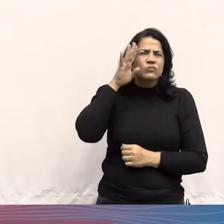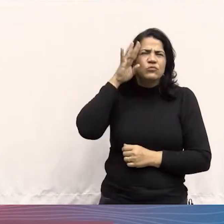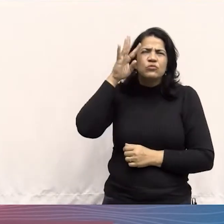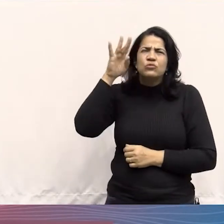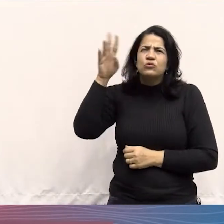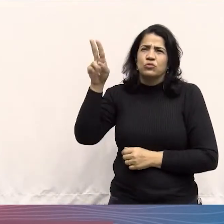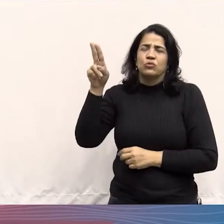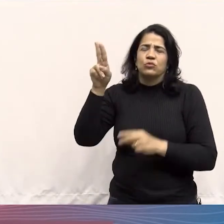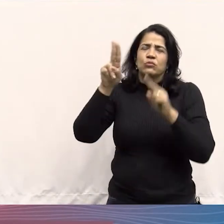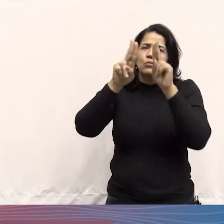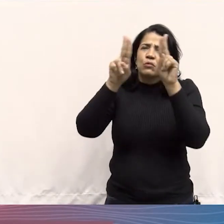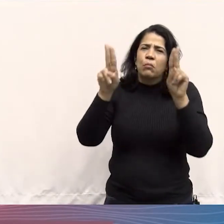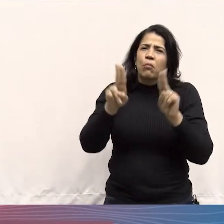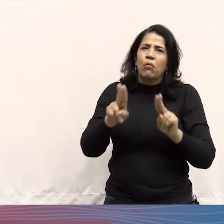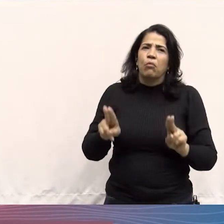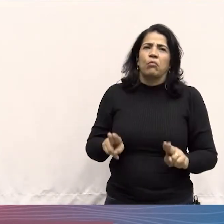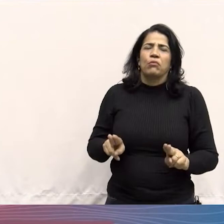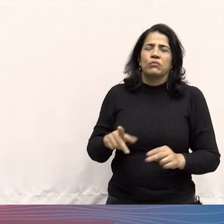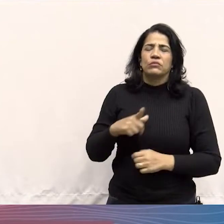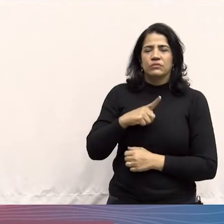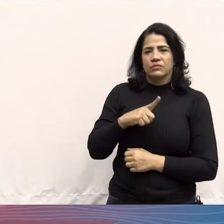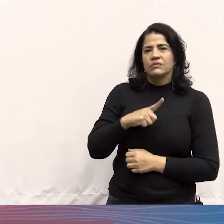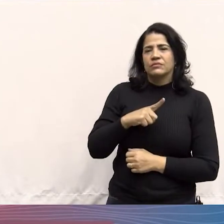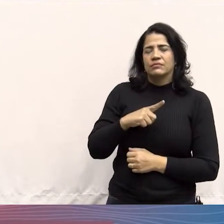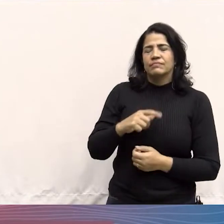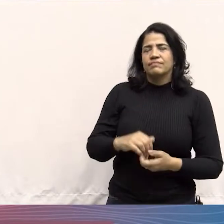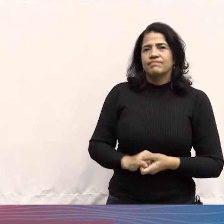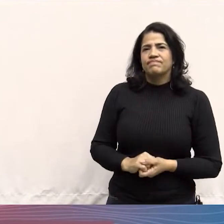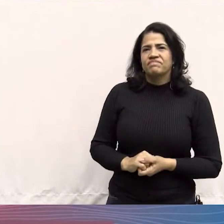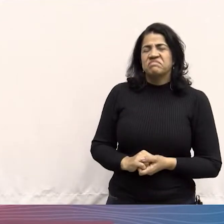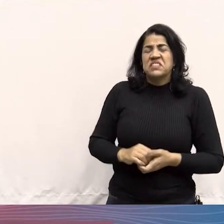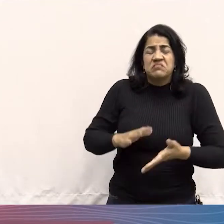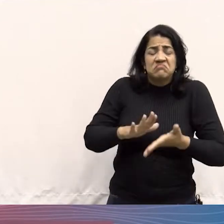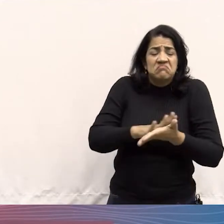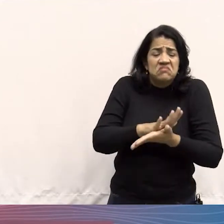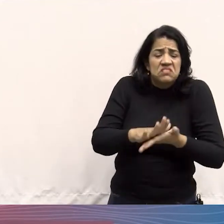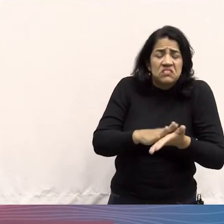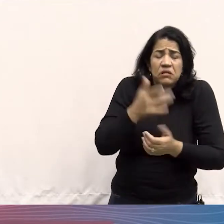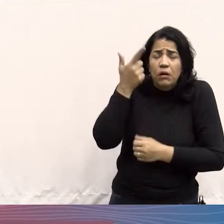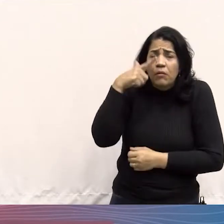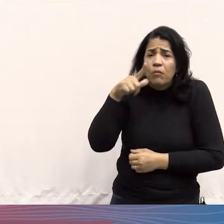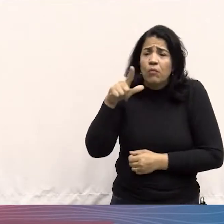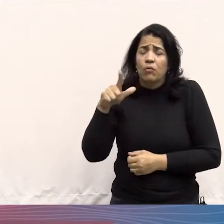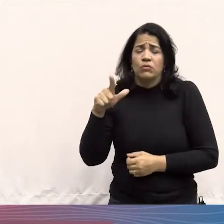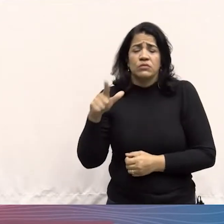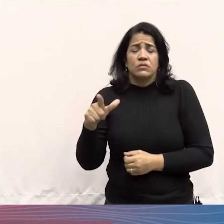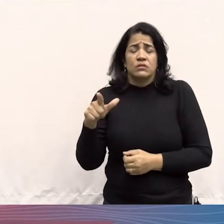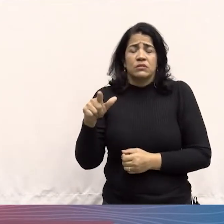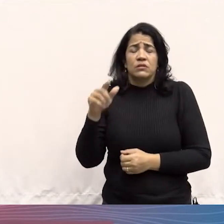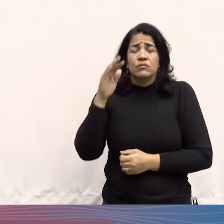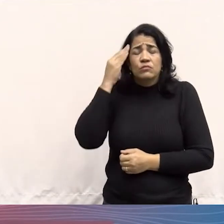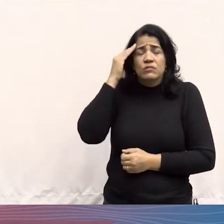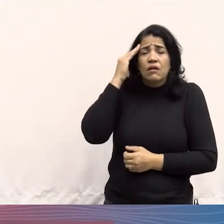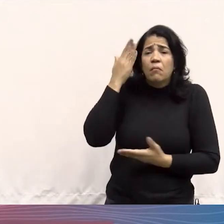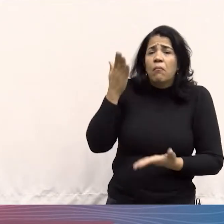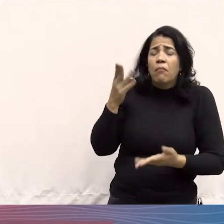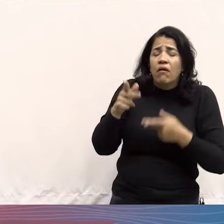Nabucodonosor teve e ninguém conseguiu interpretar. Então